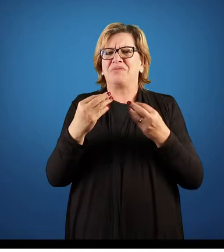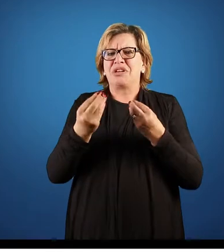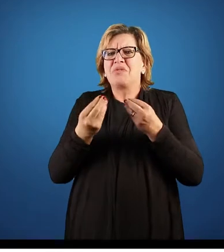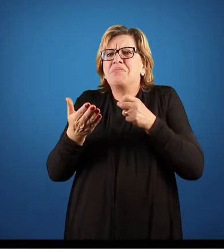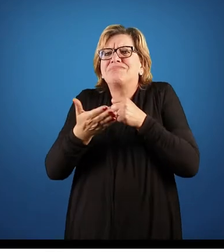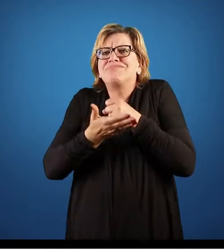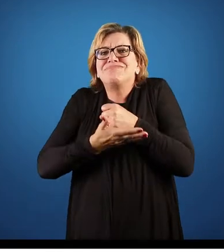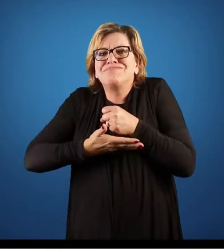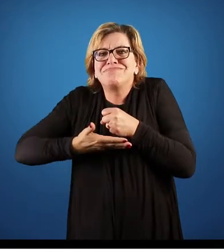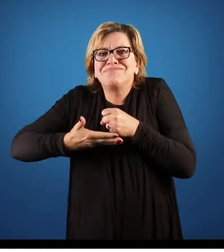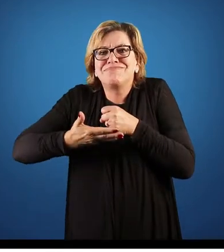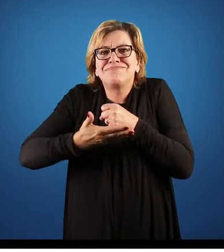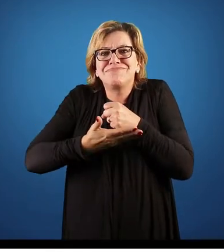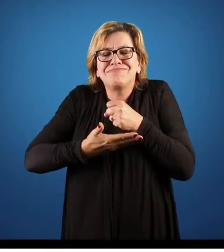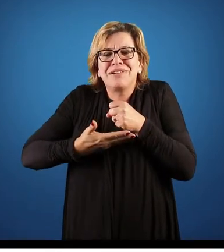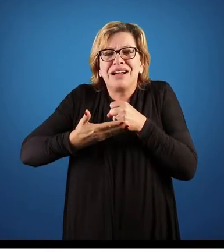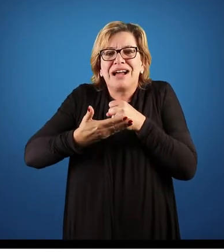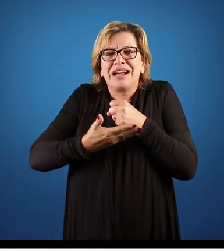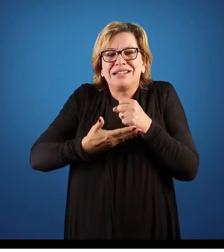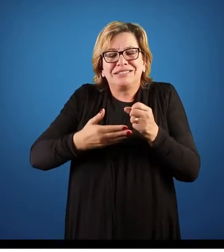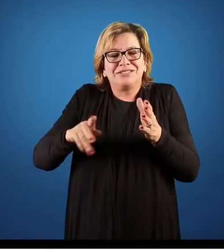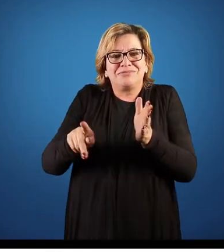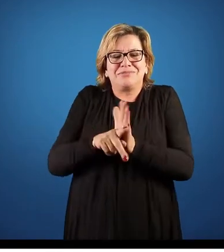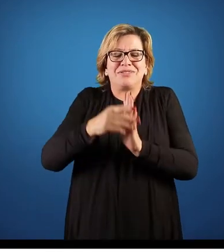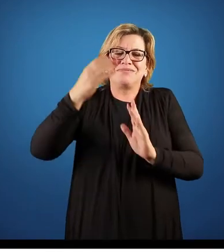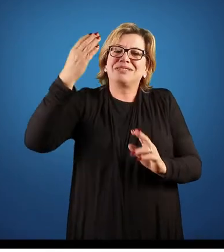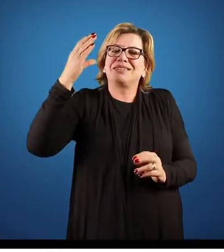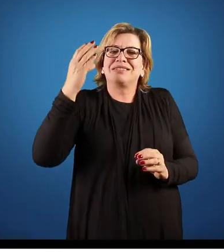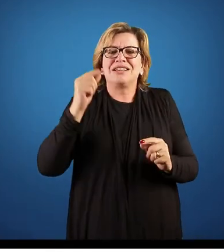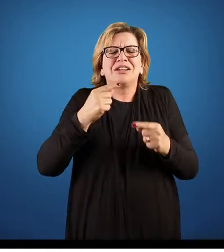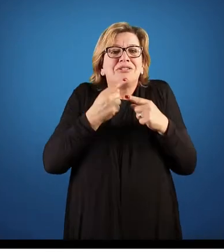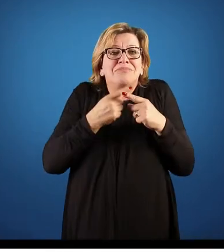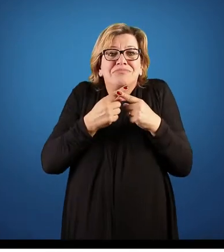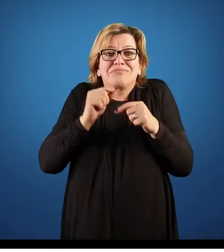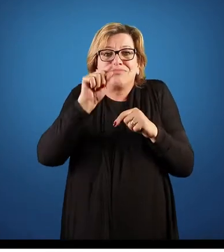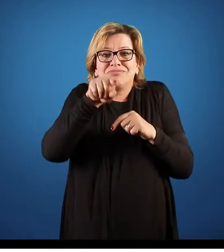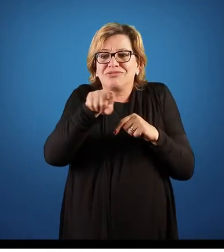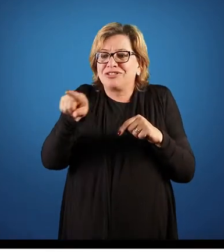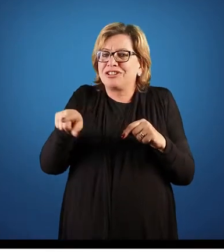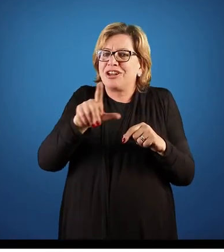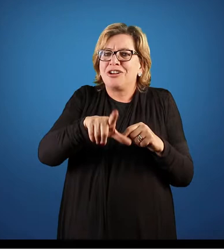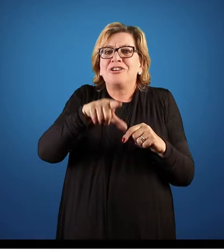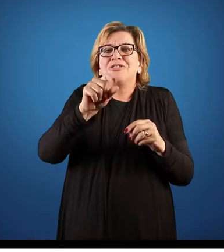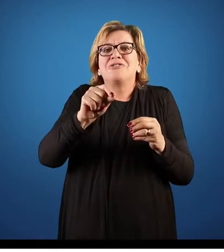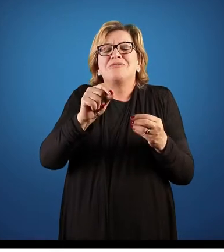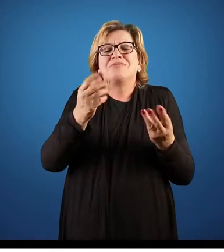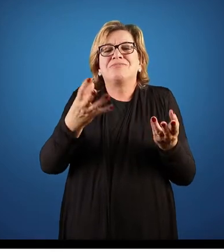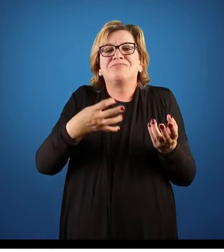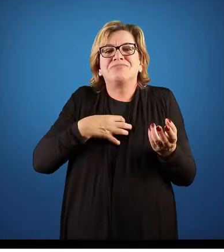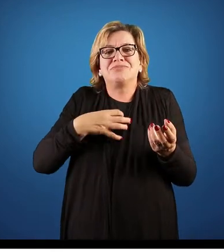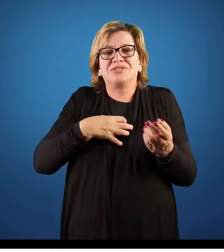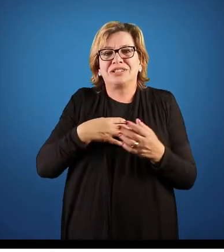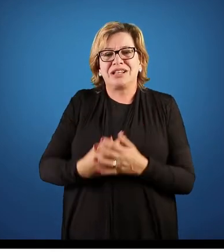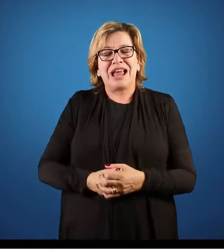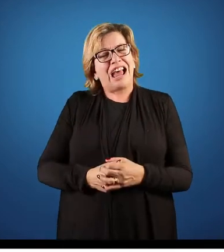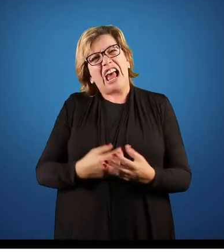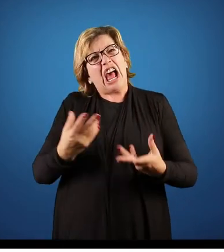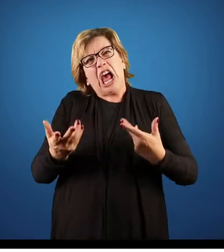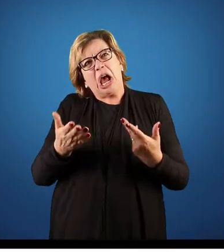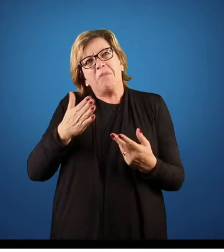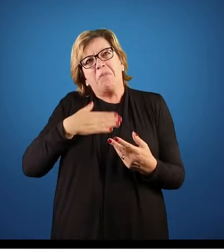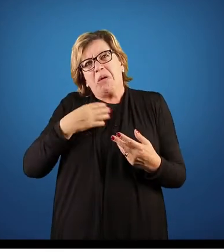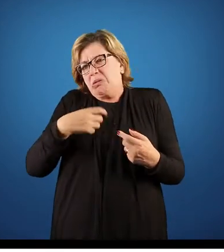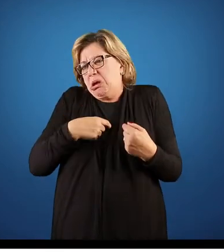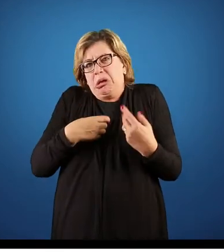qualquer base é da ciência disso porque você toma um comportamento dessa dessa forma aí meu filho em a minha